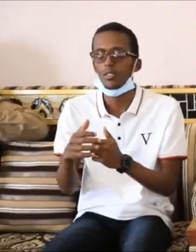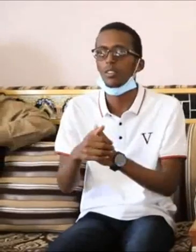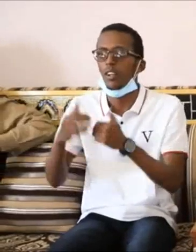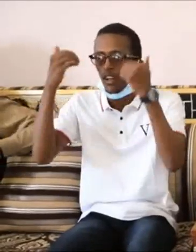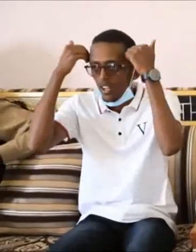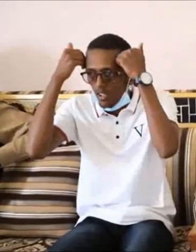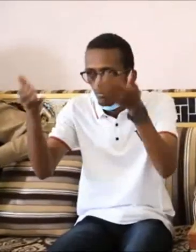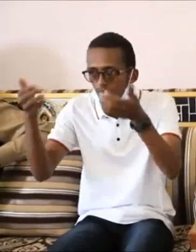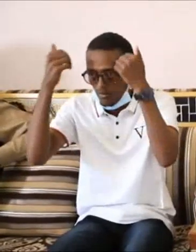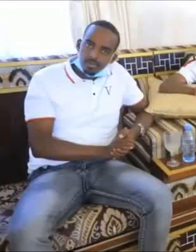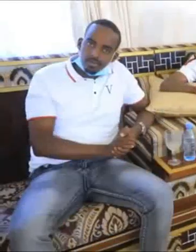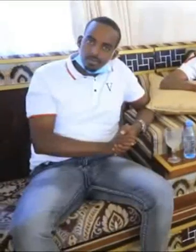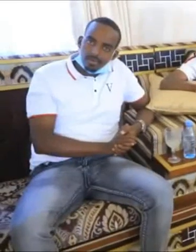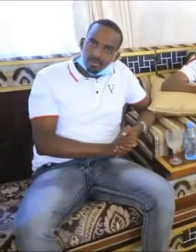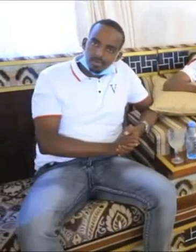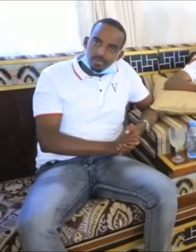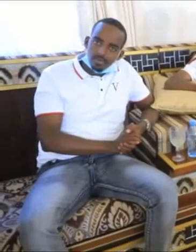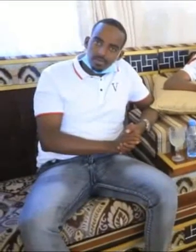وانا لهم بلينية